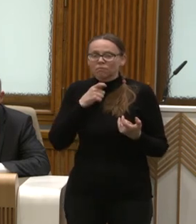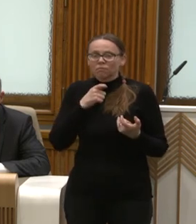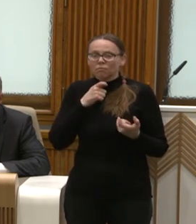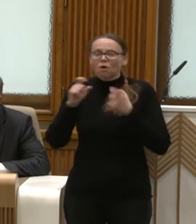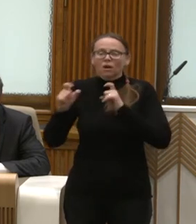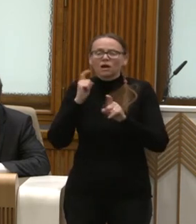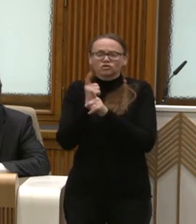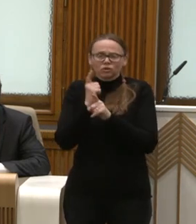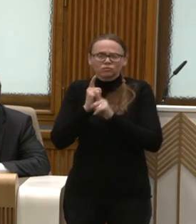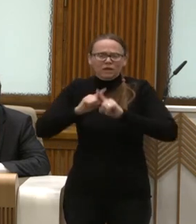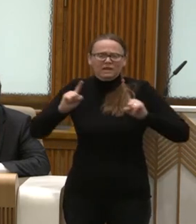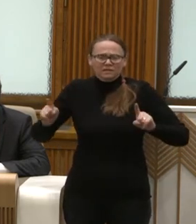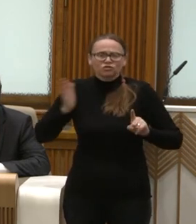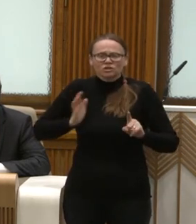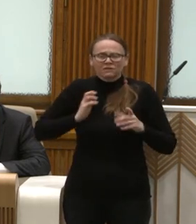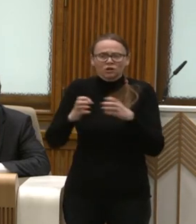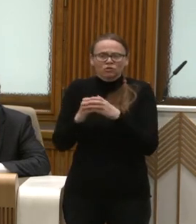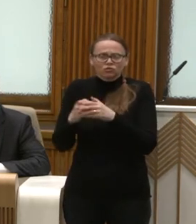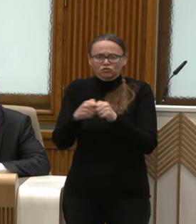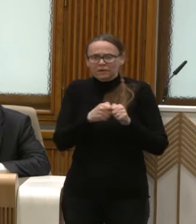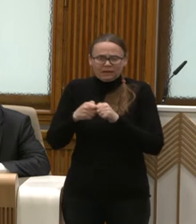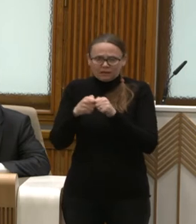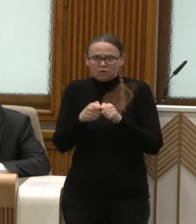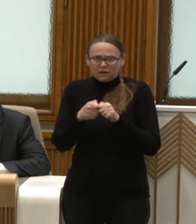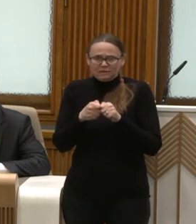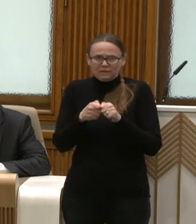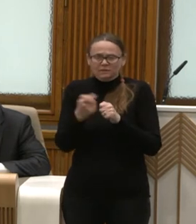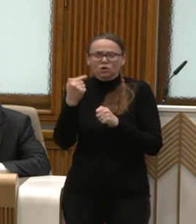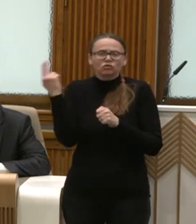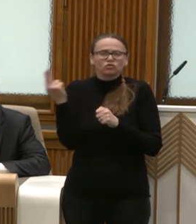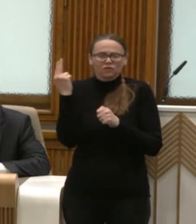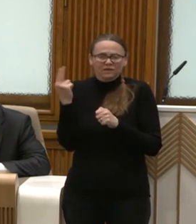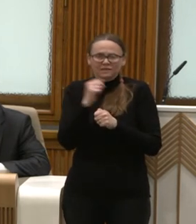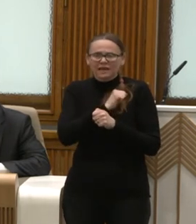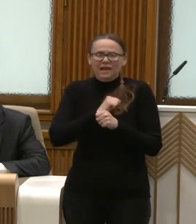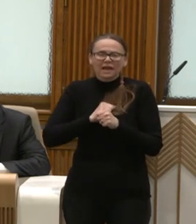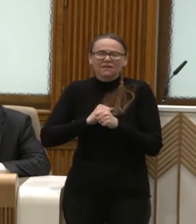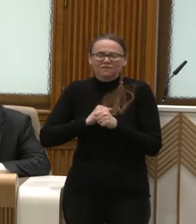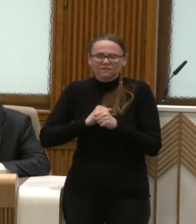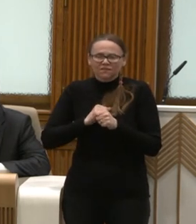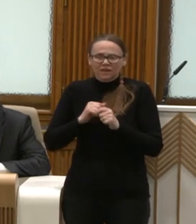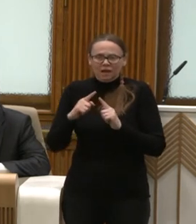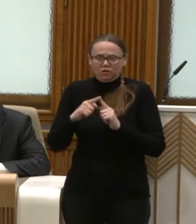različne civilno-družbene organizacije od slovenske filantropije naprej, ki so pripravljeni pomagati.